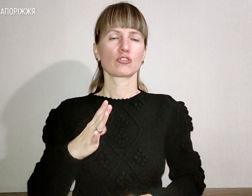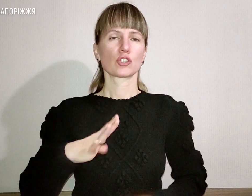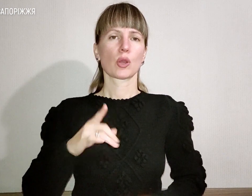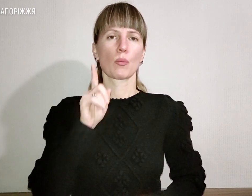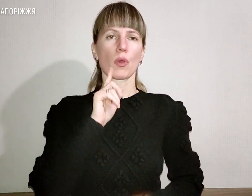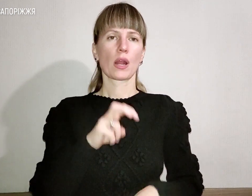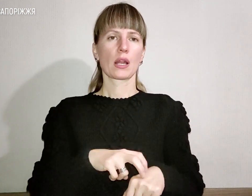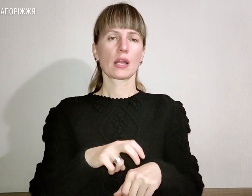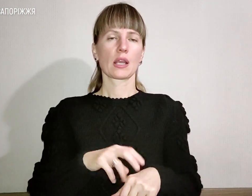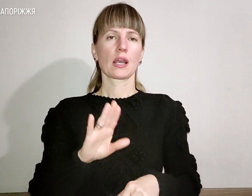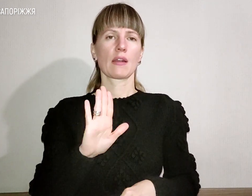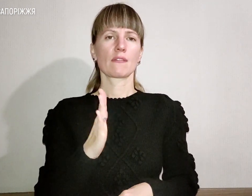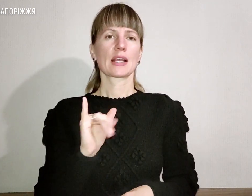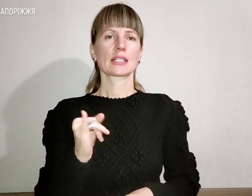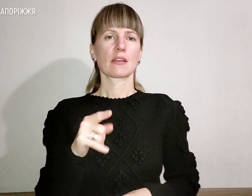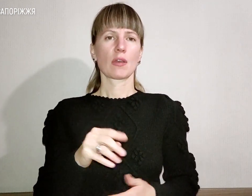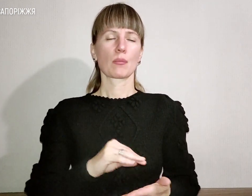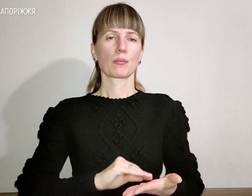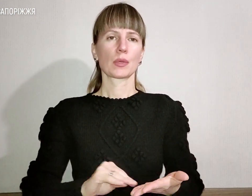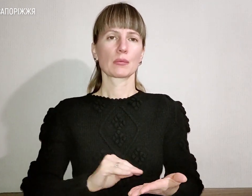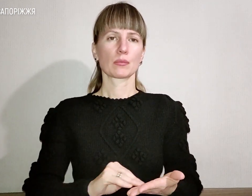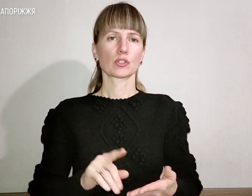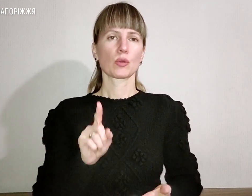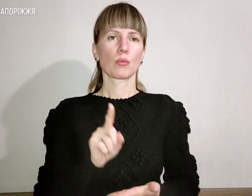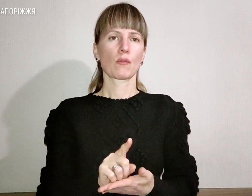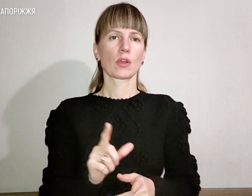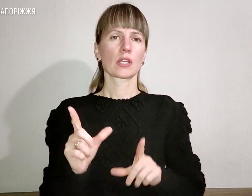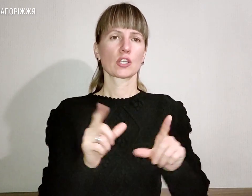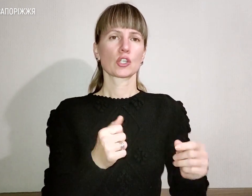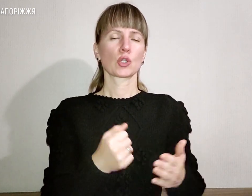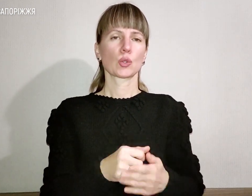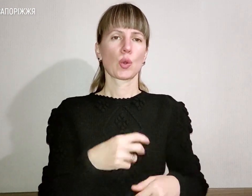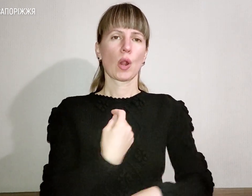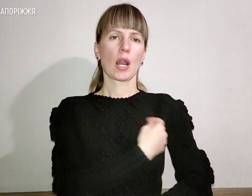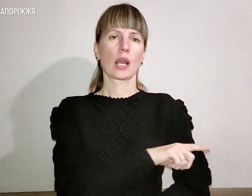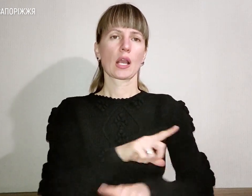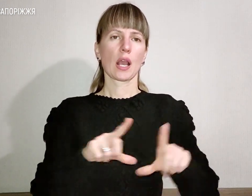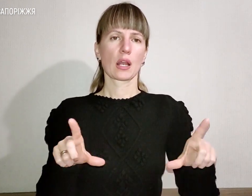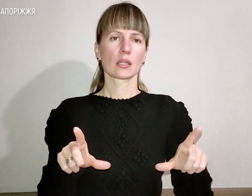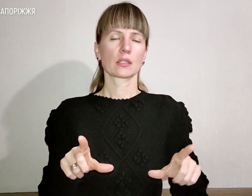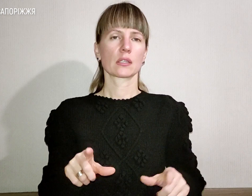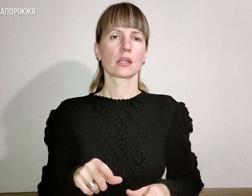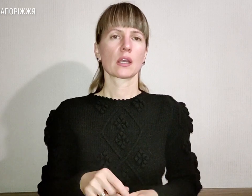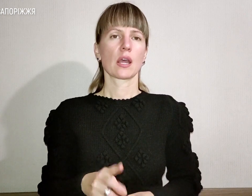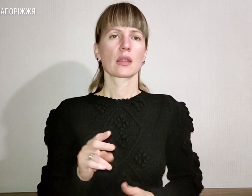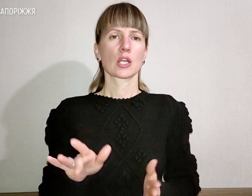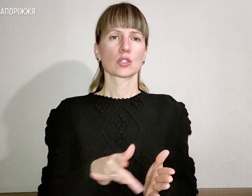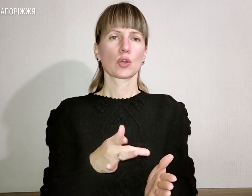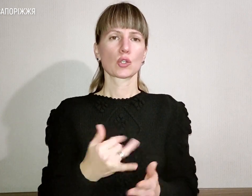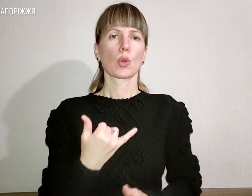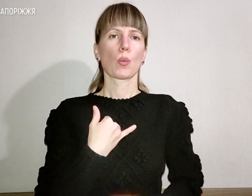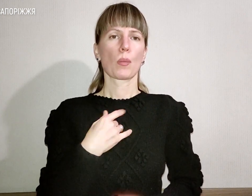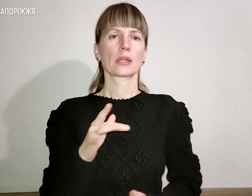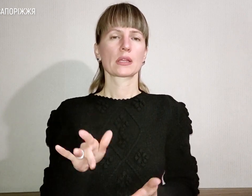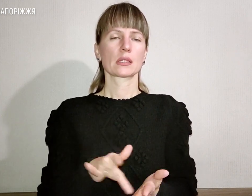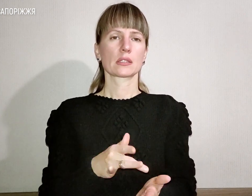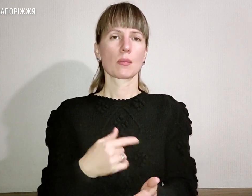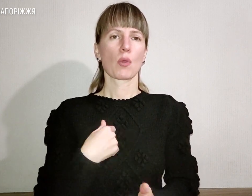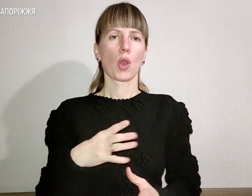лікар в інстаграмі вам відпише, обов'язково їжджайте до лікарні. В принципі, на сторінці в мене та на сторінці моїх колег є інформація